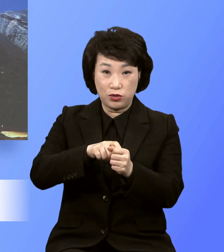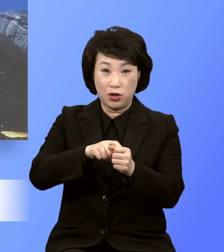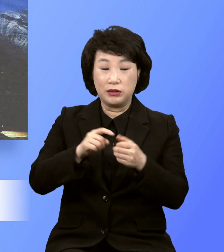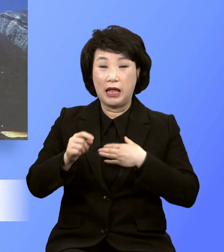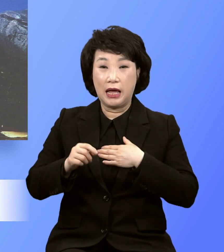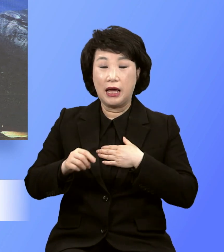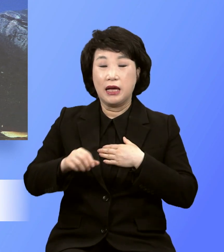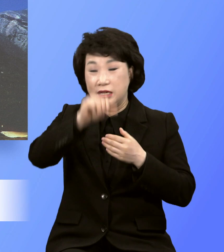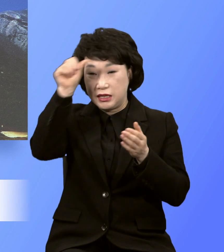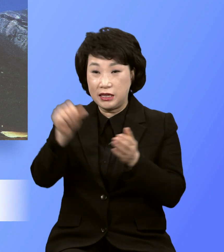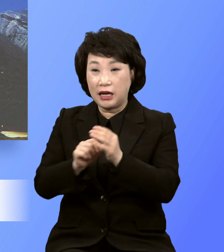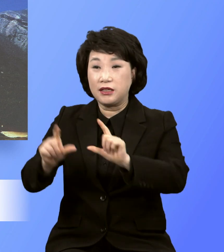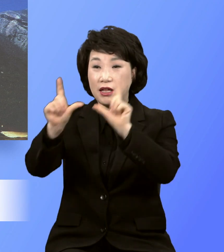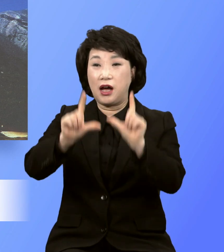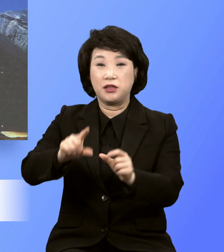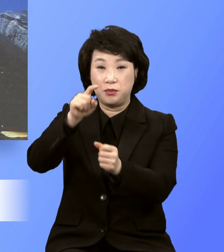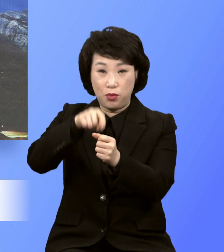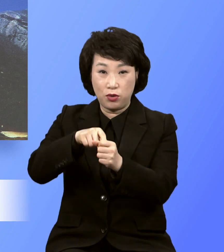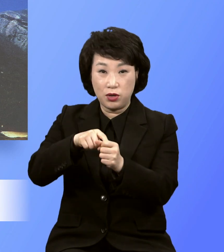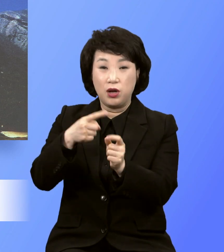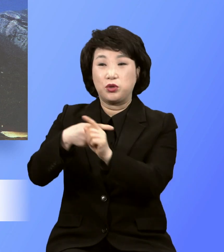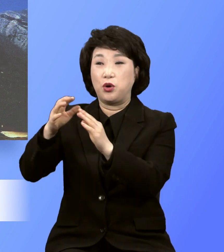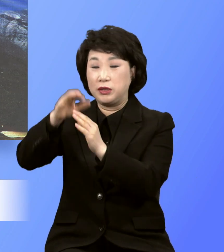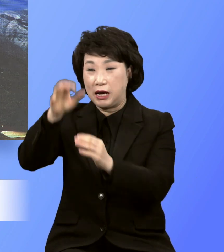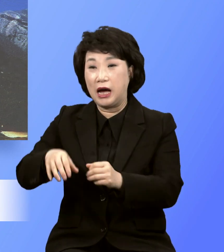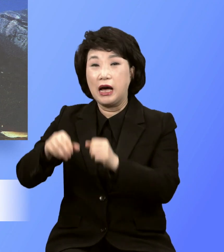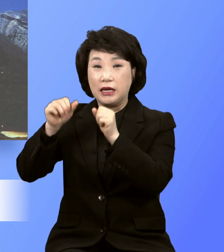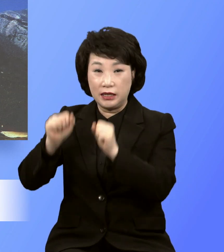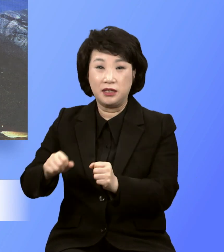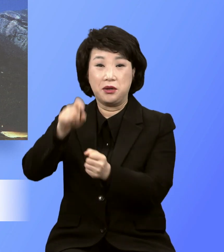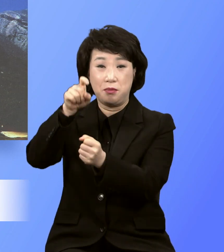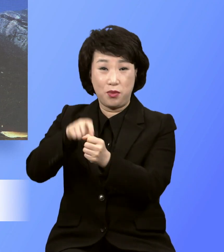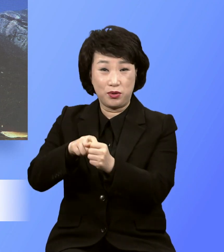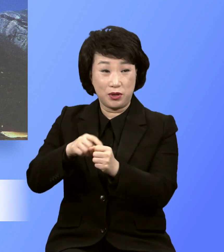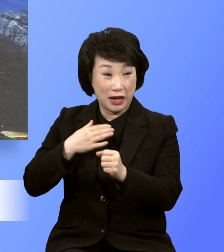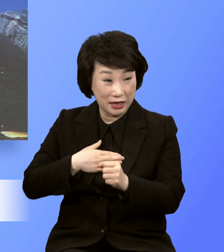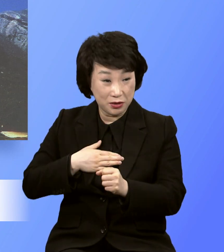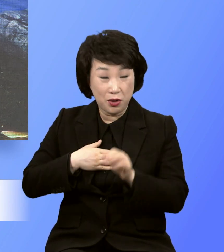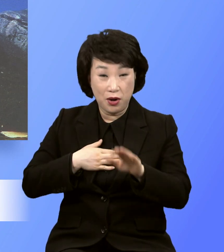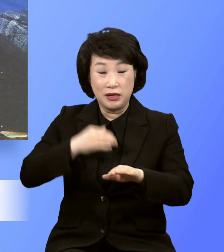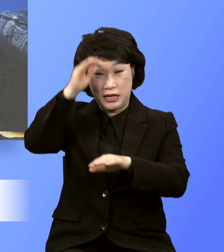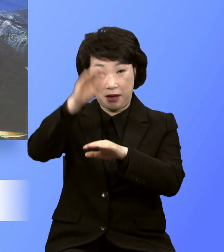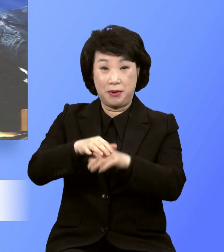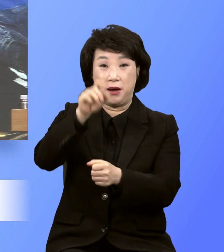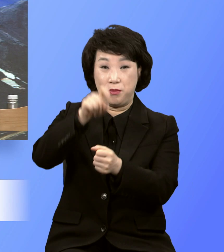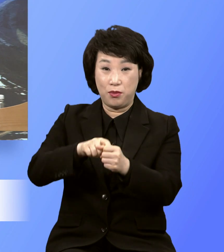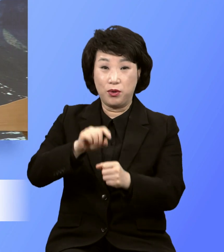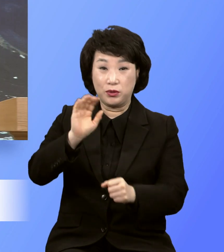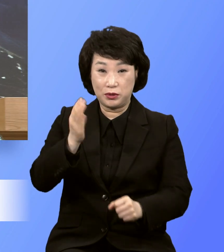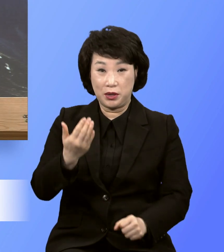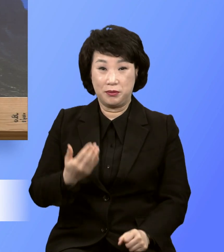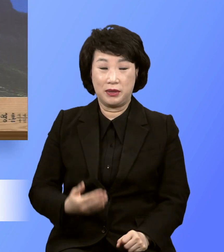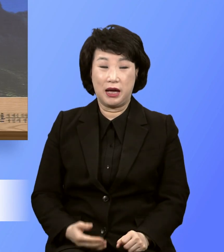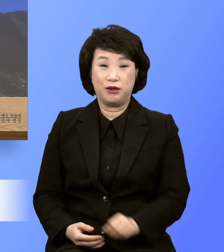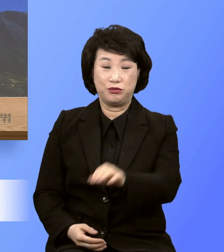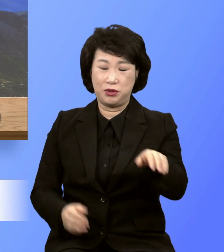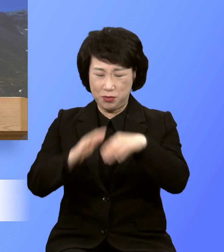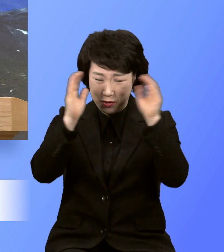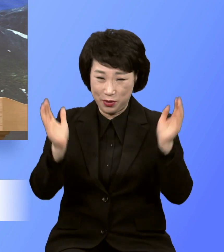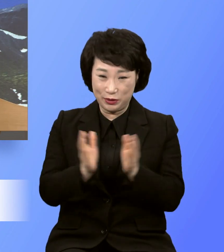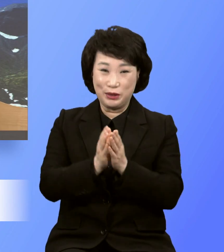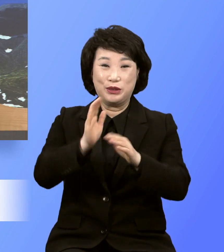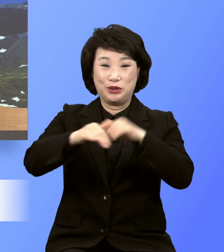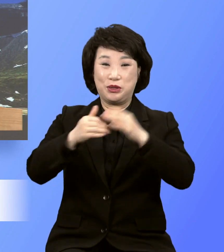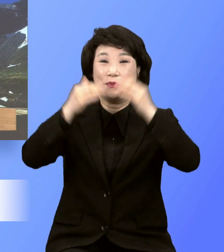내가 살고 있는 목적이요, 교회가 존재하는 목적이요, 오늘도 예배하는 목적입니다. 우리 모두 두